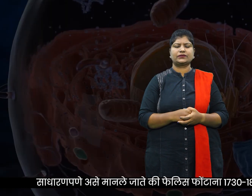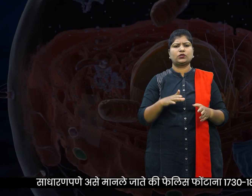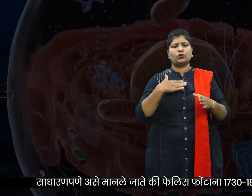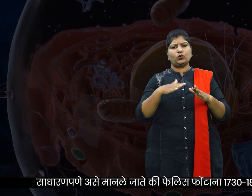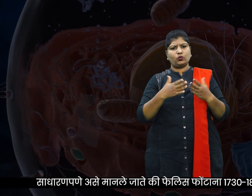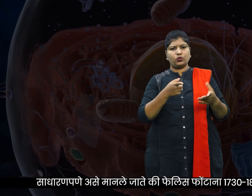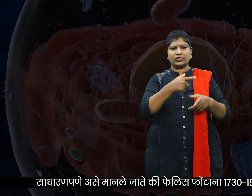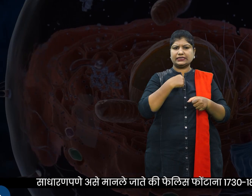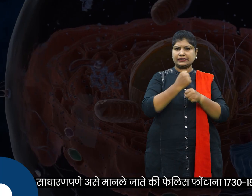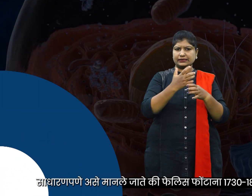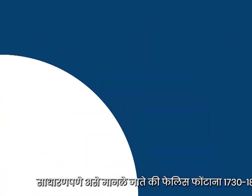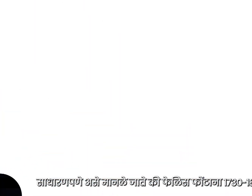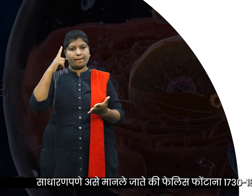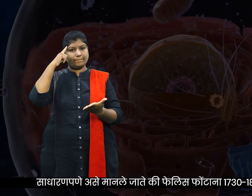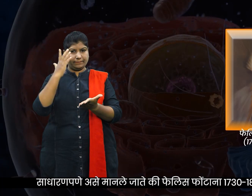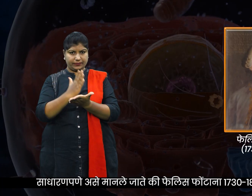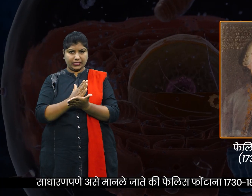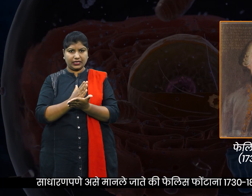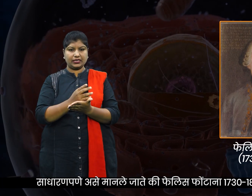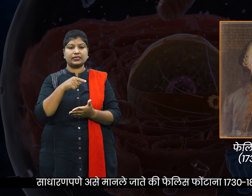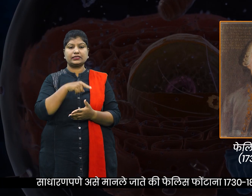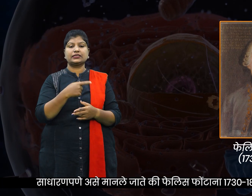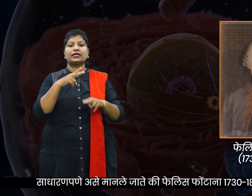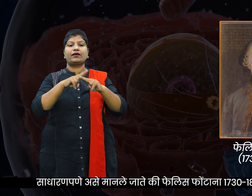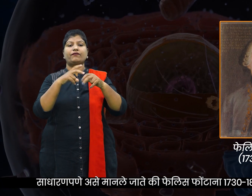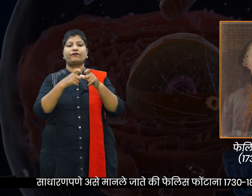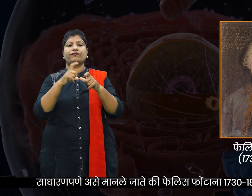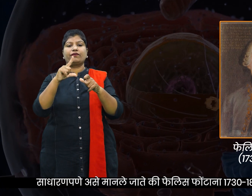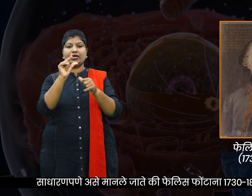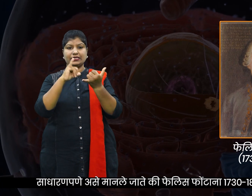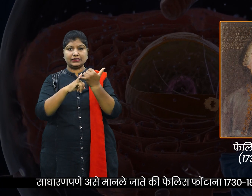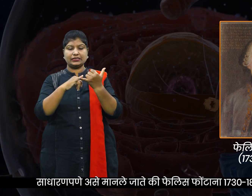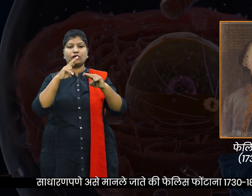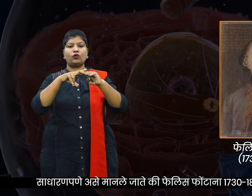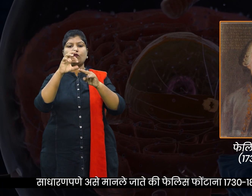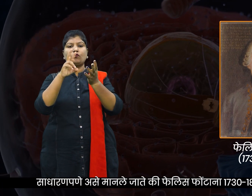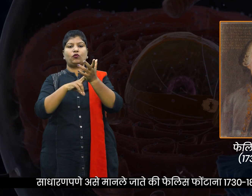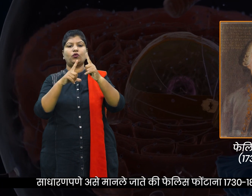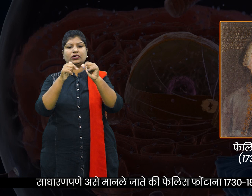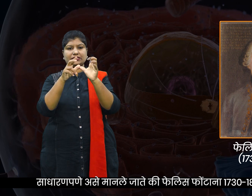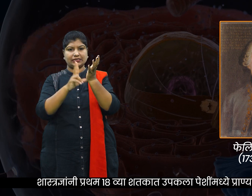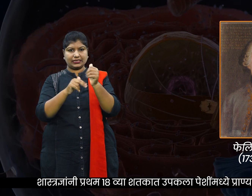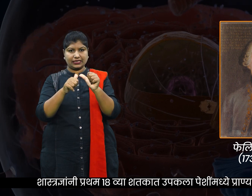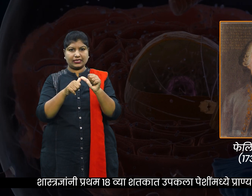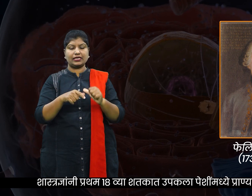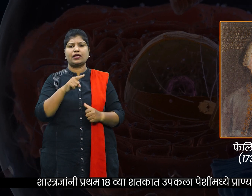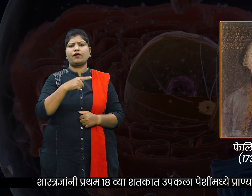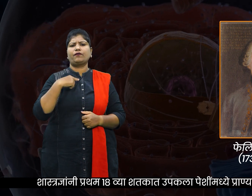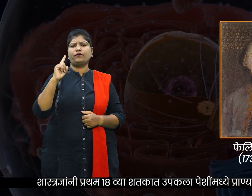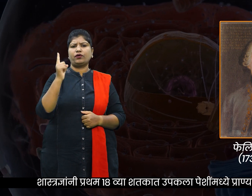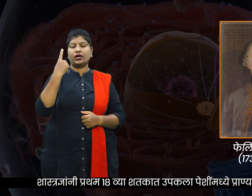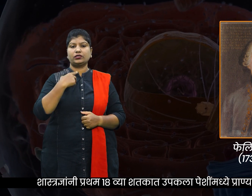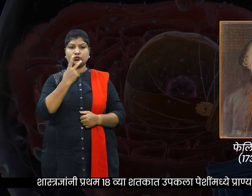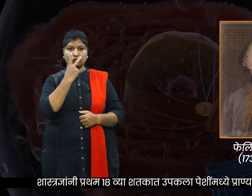साधारणपणे असे मानले जाते की फेलिस फोंटोना 1723 ते 1805 आणि काही इतर शास्त्रज्ञांनी